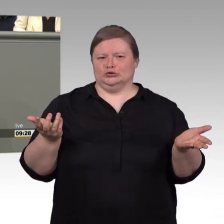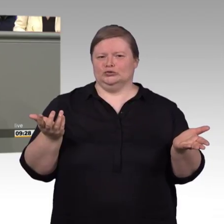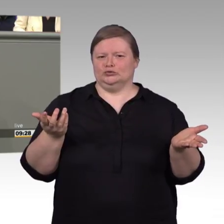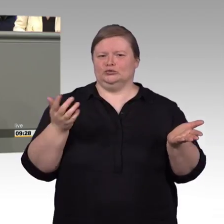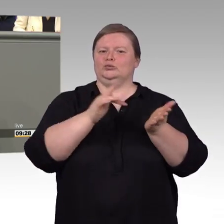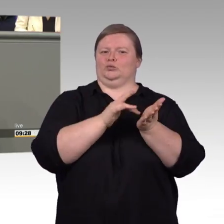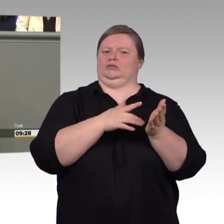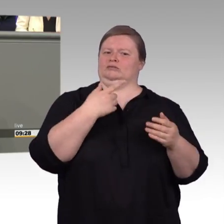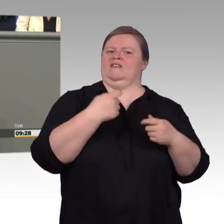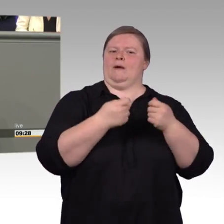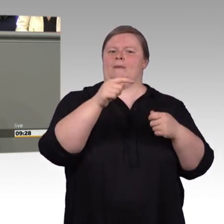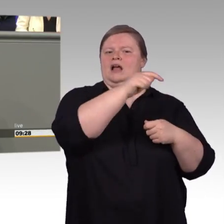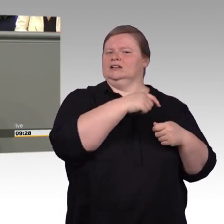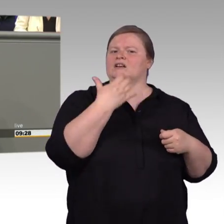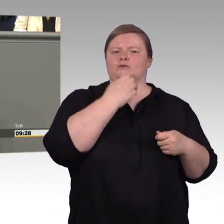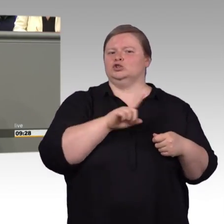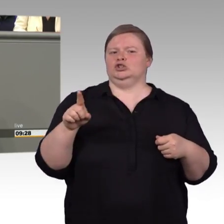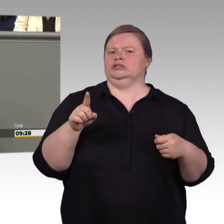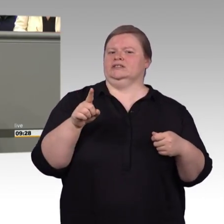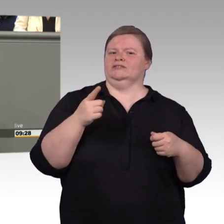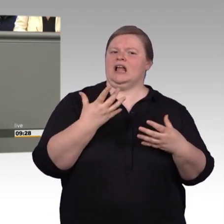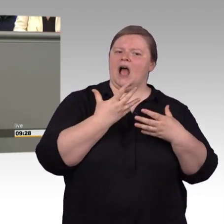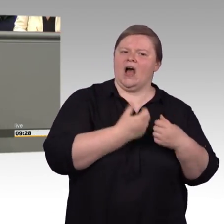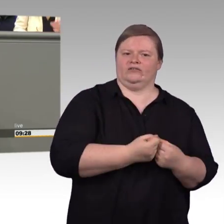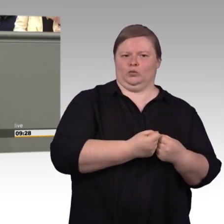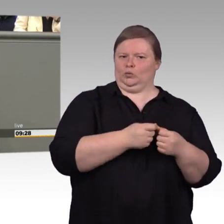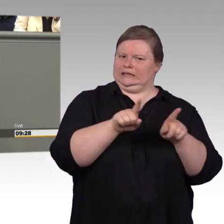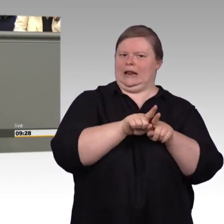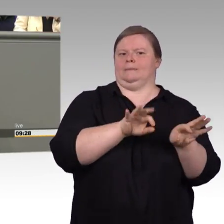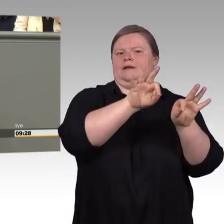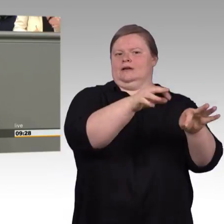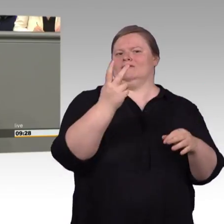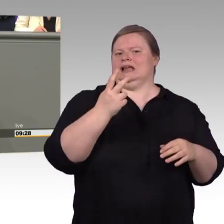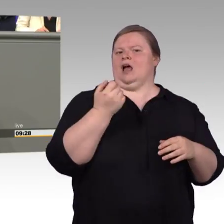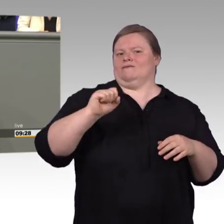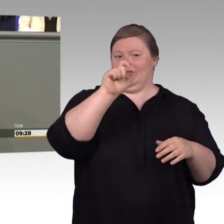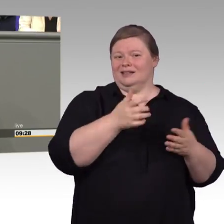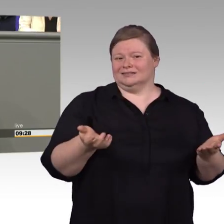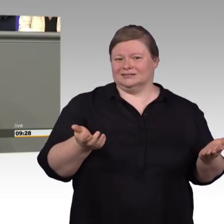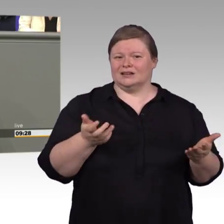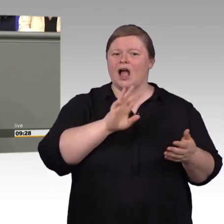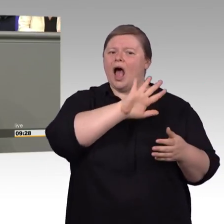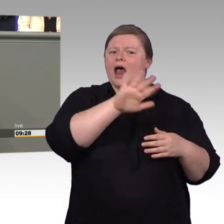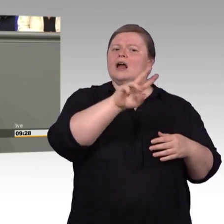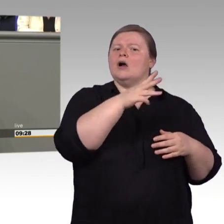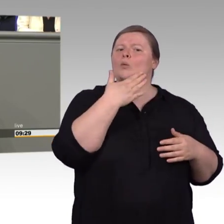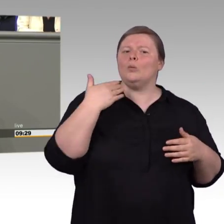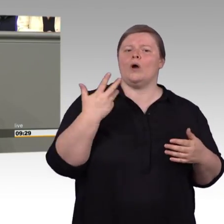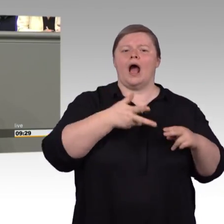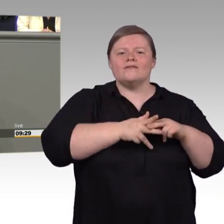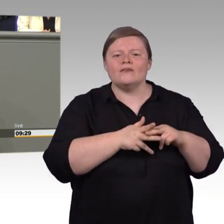wie der Verbraucher für seine Familie. Daran ändert auch der erst gestern eingebrachte Änderungsantrag nichts. Bei